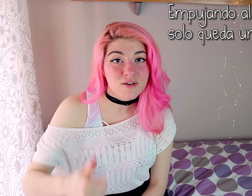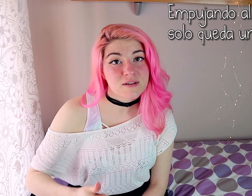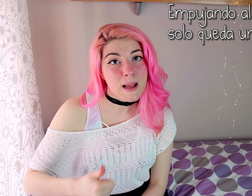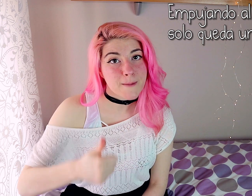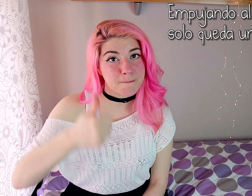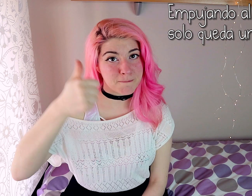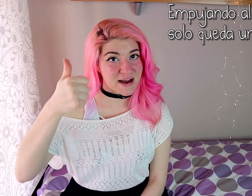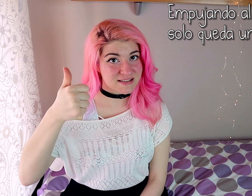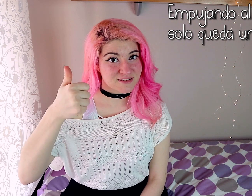más.